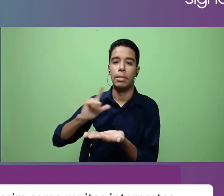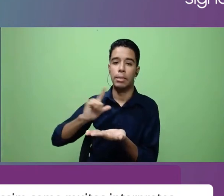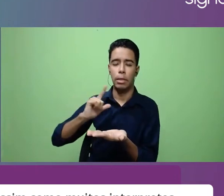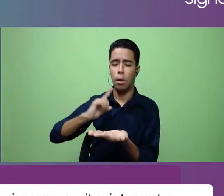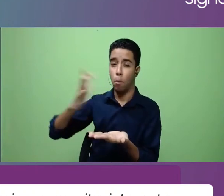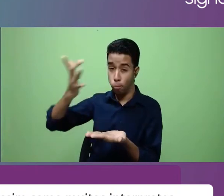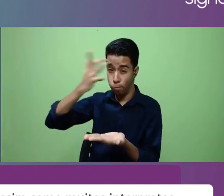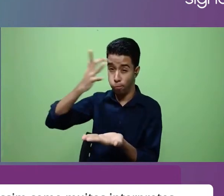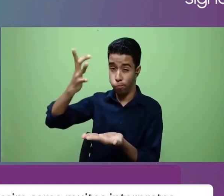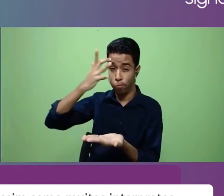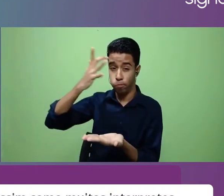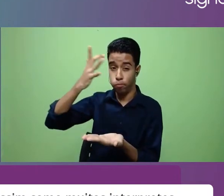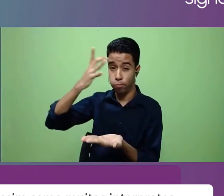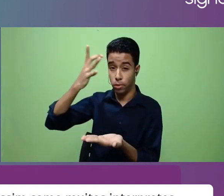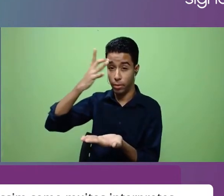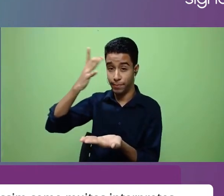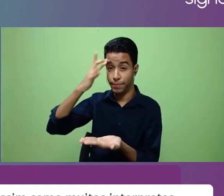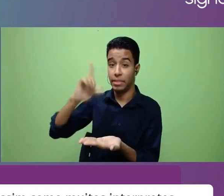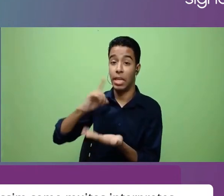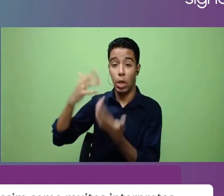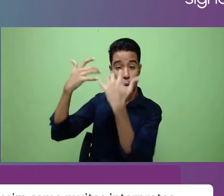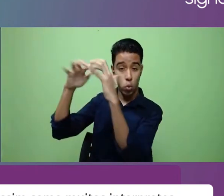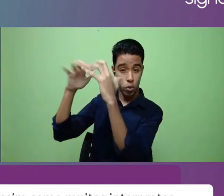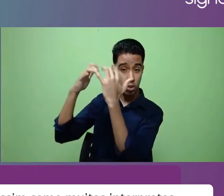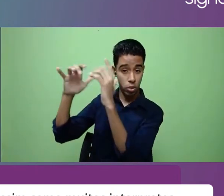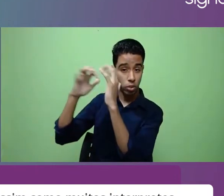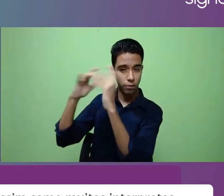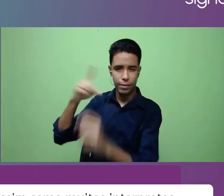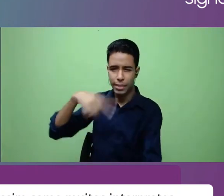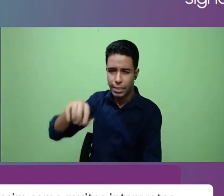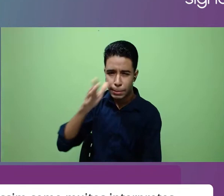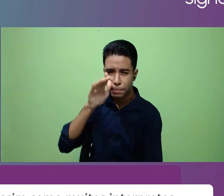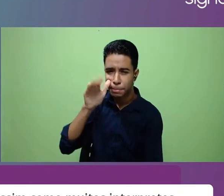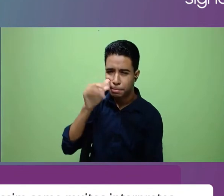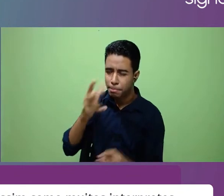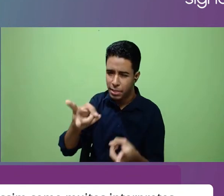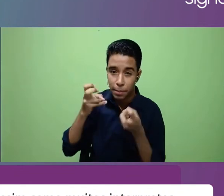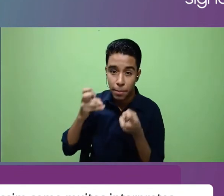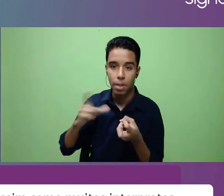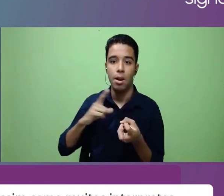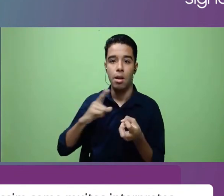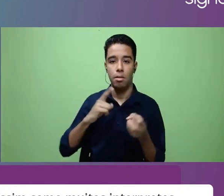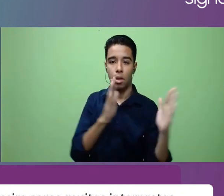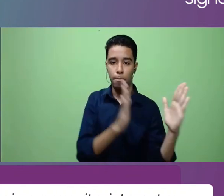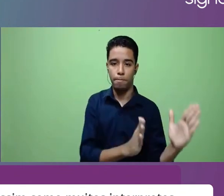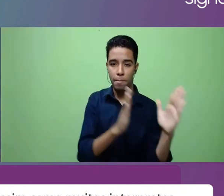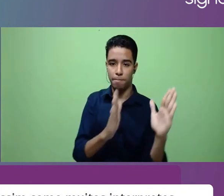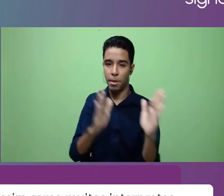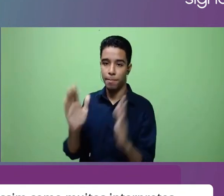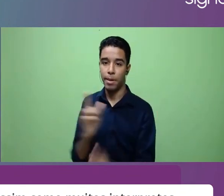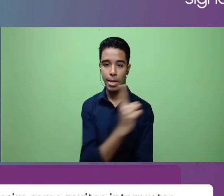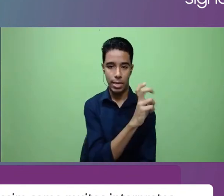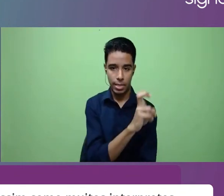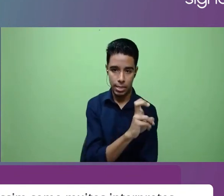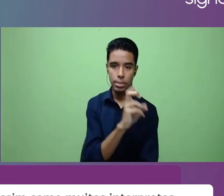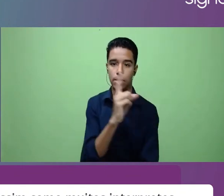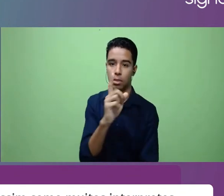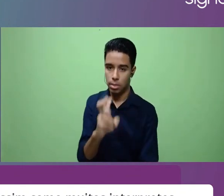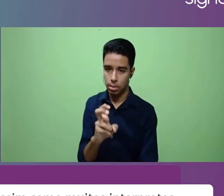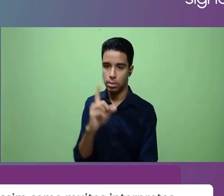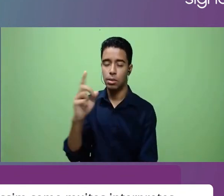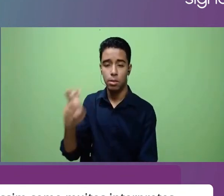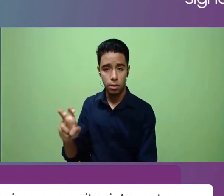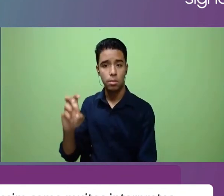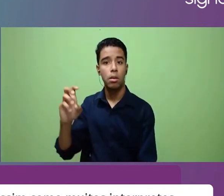intérprete cansa, não sei se vocês estão observando, a gente tem trocado os intérpretes, eles assumem turnos de interpretação pelo fato da atividade